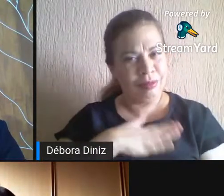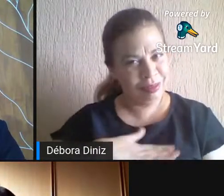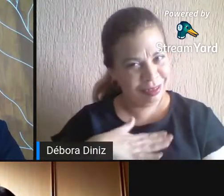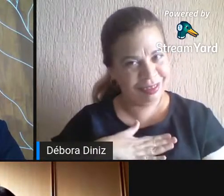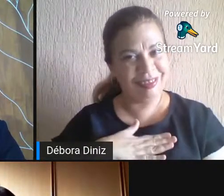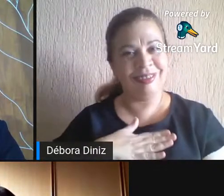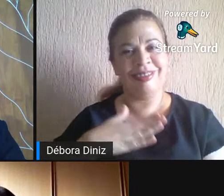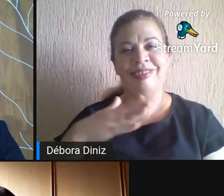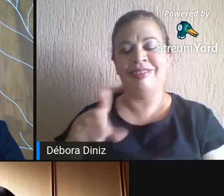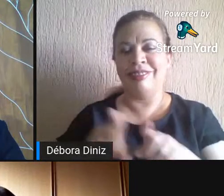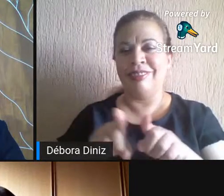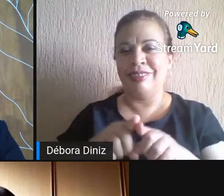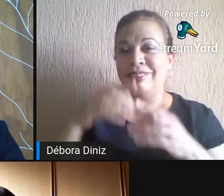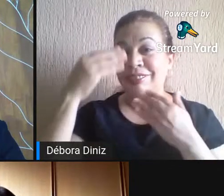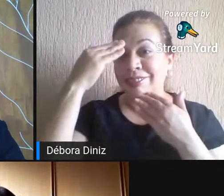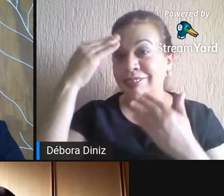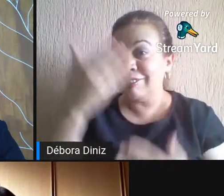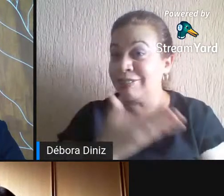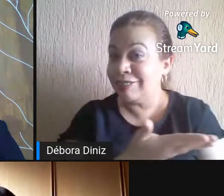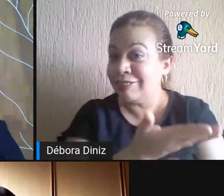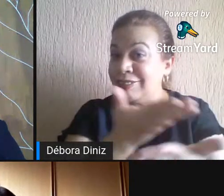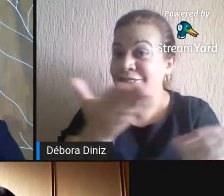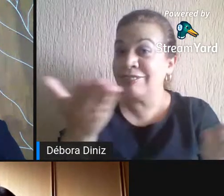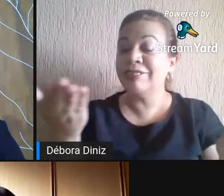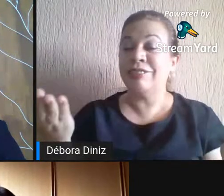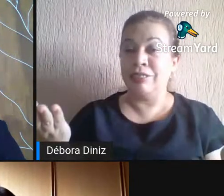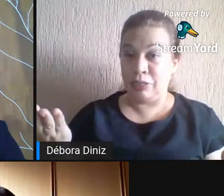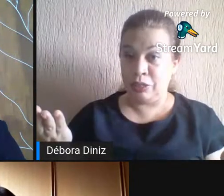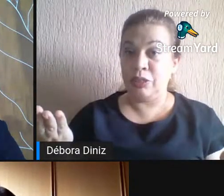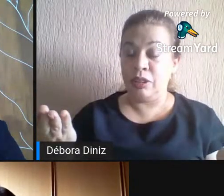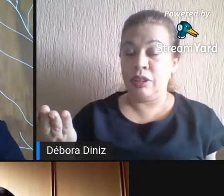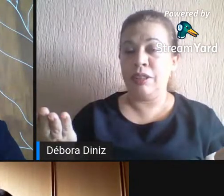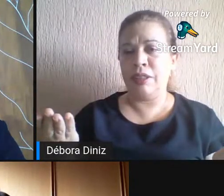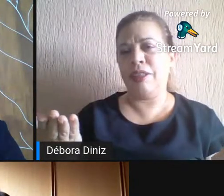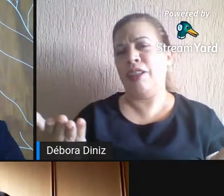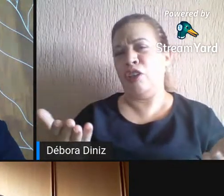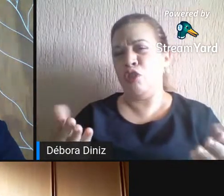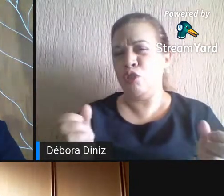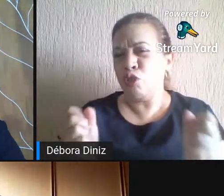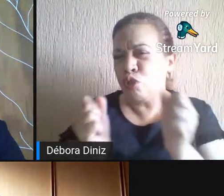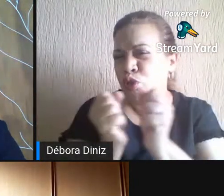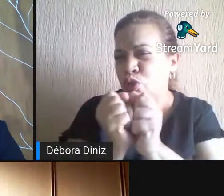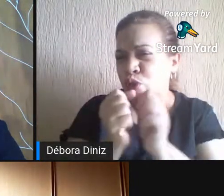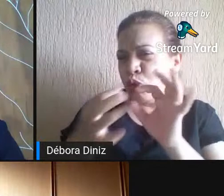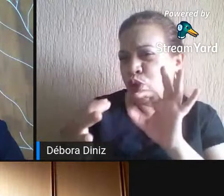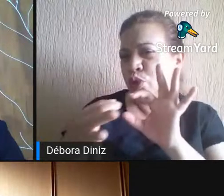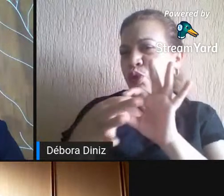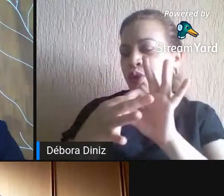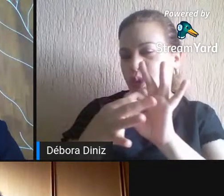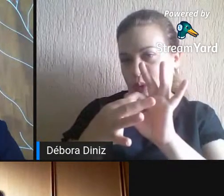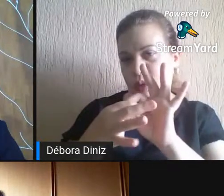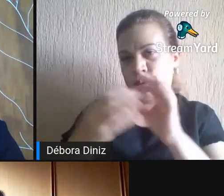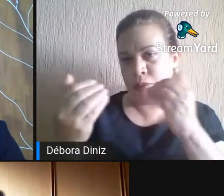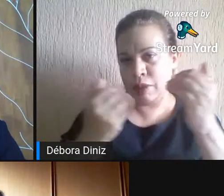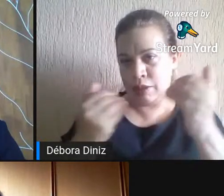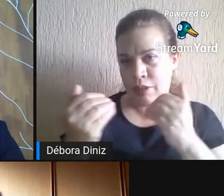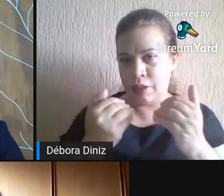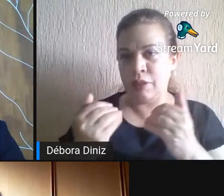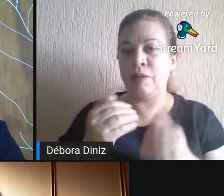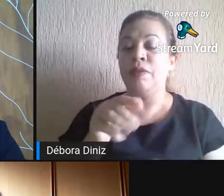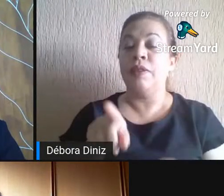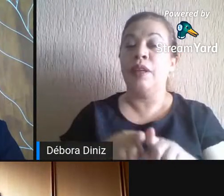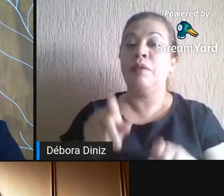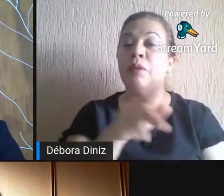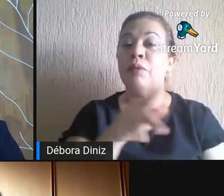a todas essas pessoas que, juntamente conosco, fazem o PROFEPT. A Pró-Reitoria de Ensino, em nome do professor Alisson